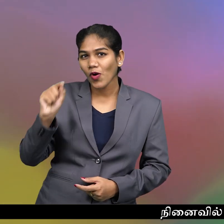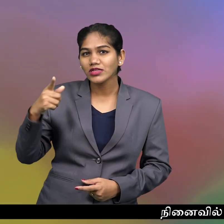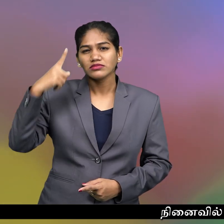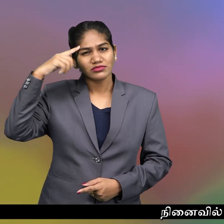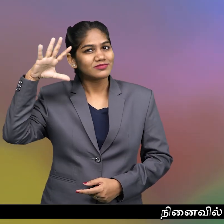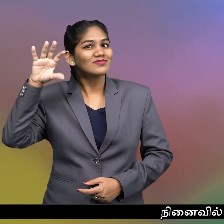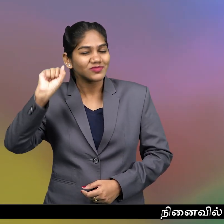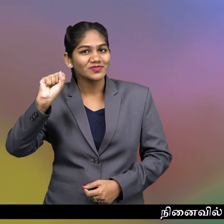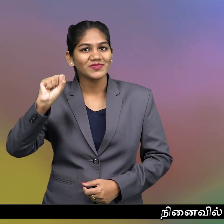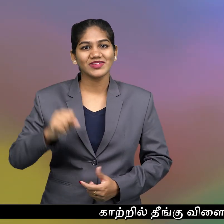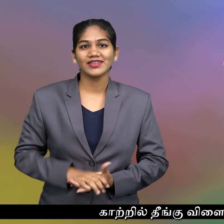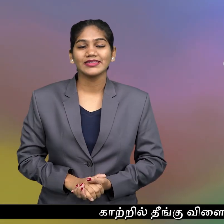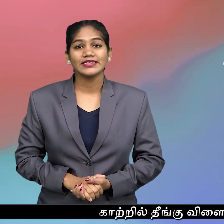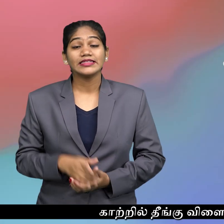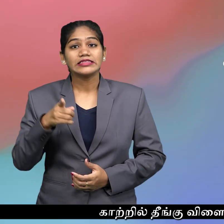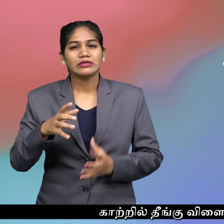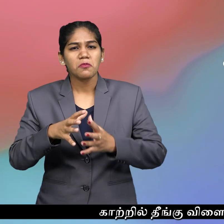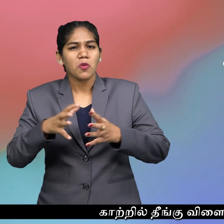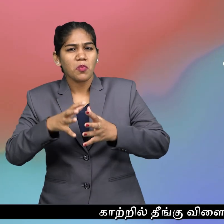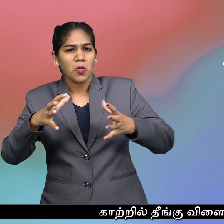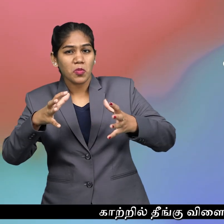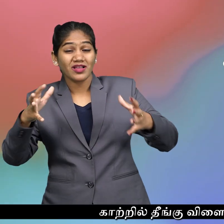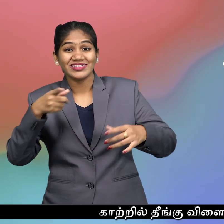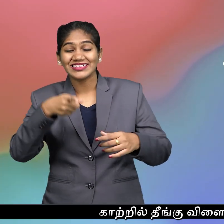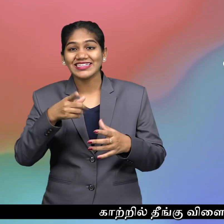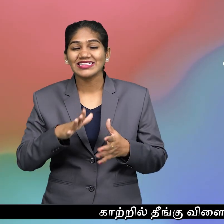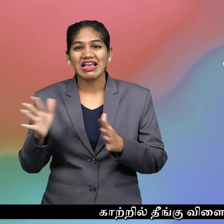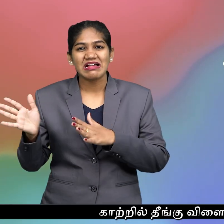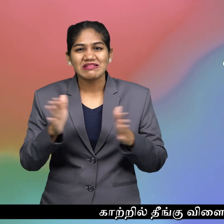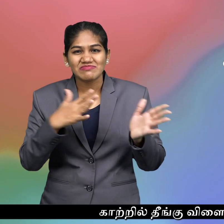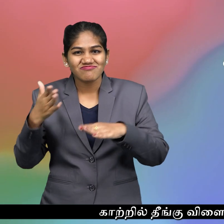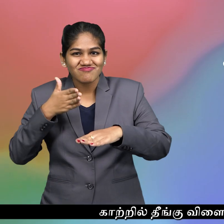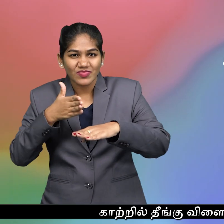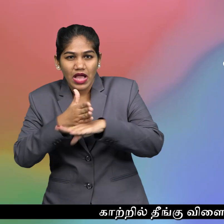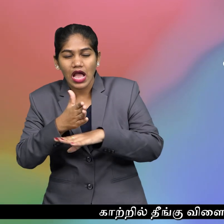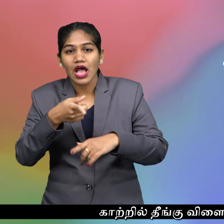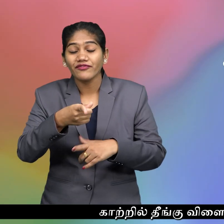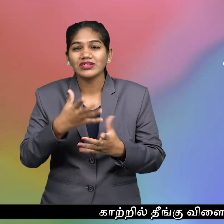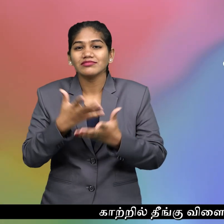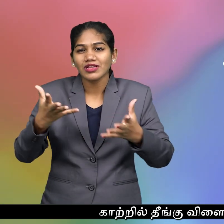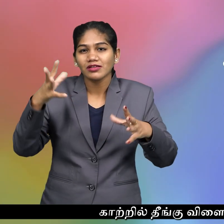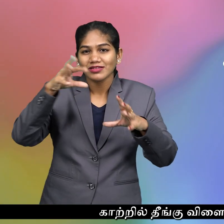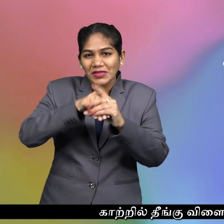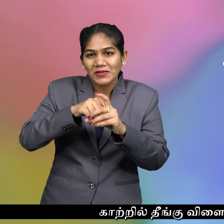நினைவில் வைத்துக் கொள்ளுங்கள், காற்றில் தீங்கு விளைவிக்கும் பொருட்களின் உள்ளடக்கம்